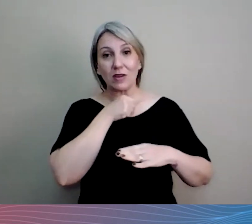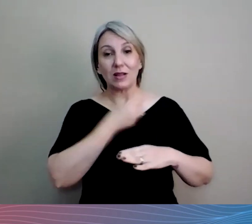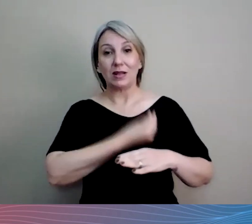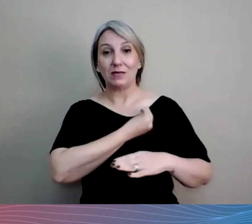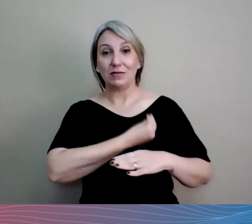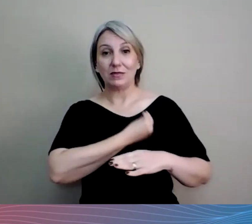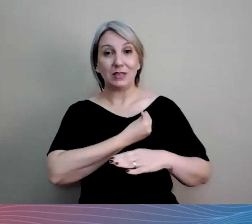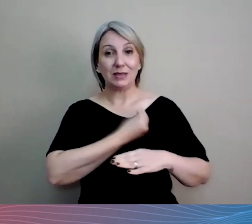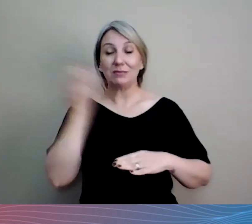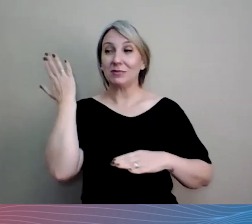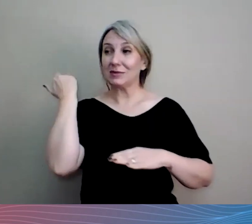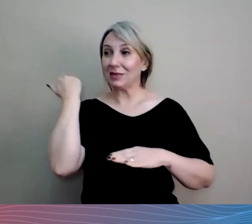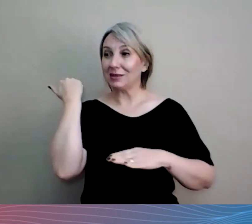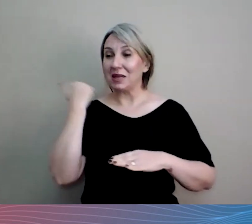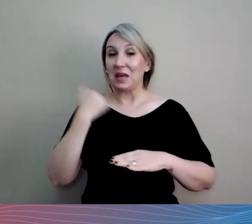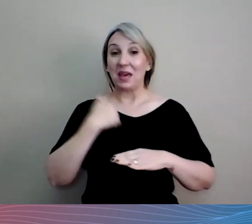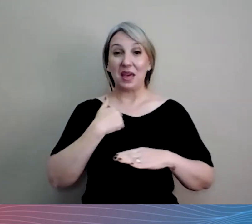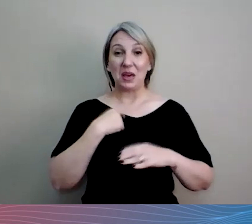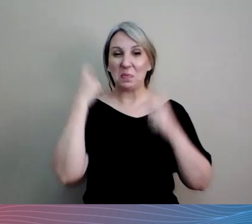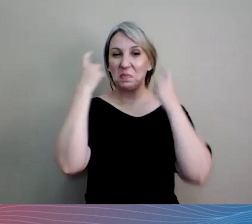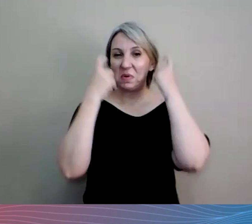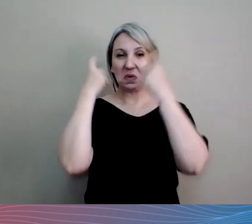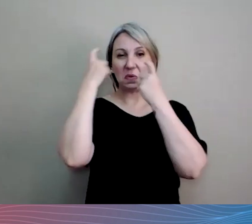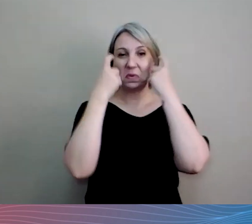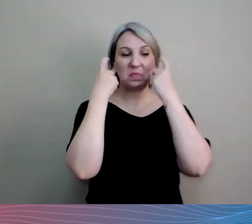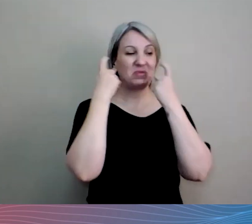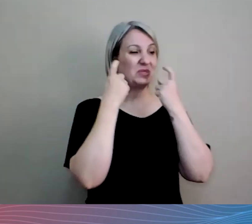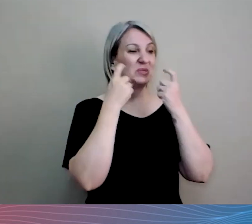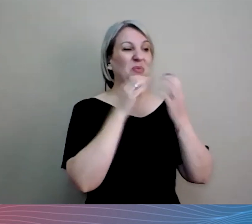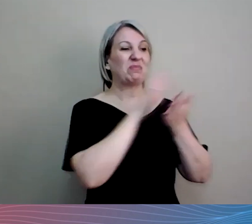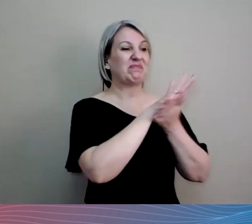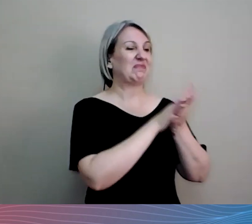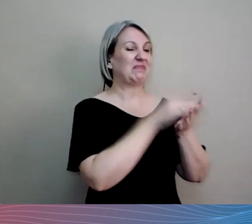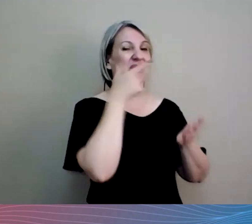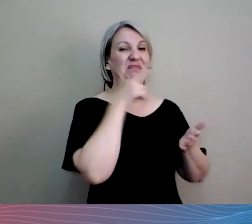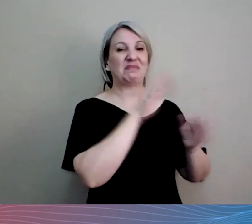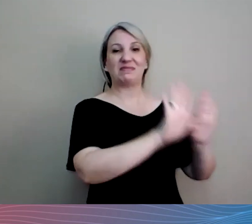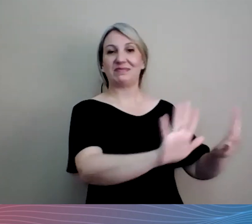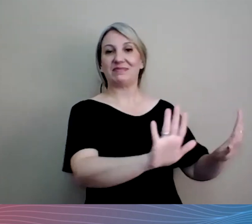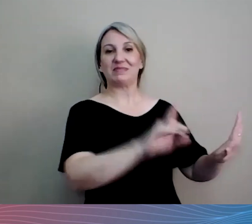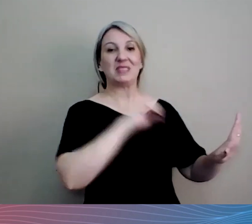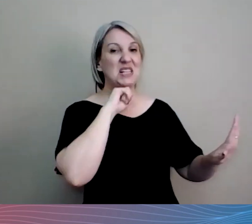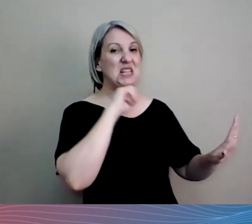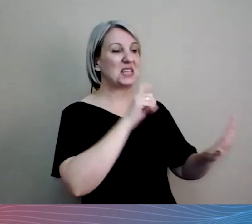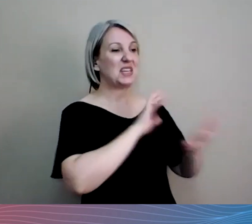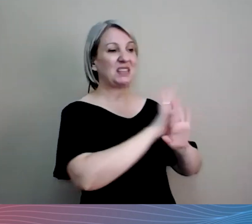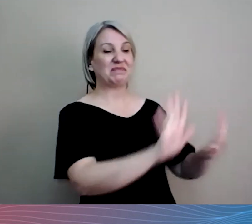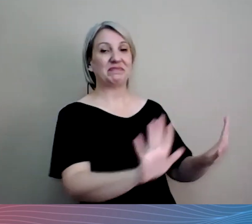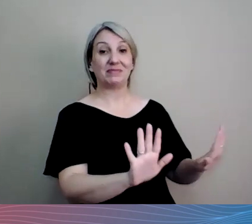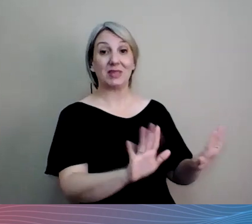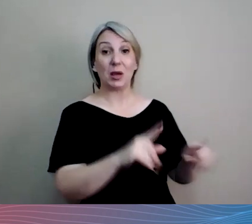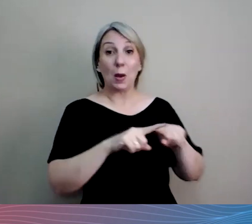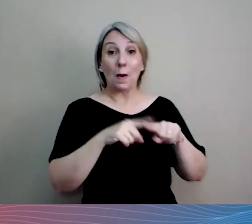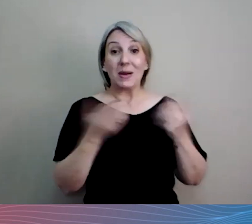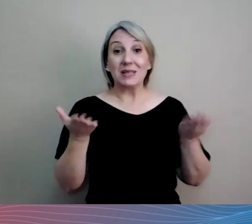com ninguém. Não é isso? Mas graças a Deus, irmãos, o Senhor nos fez vestir de um novo homem. Né?